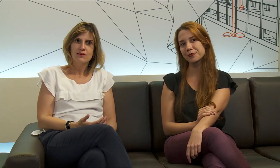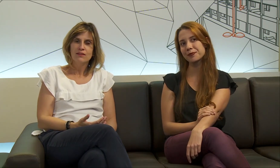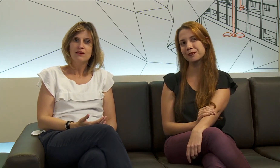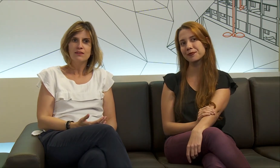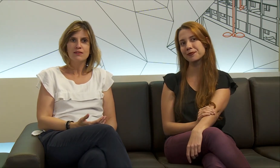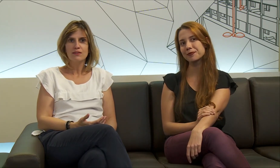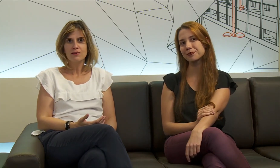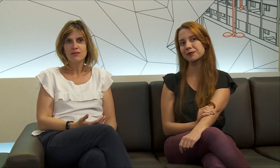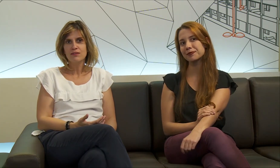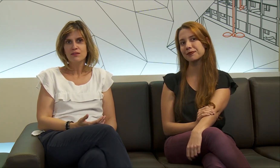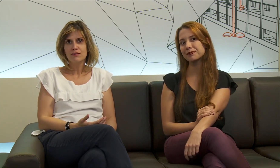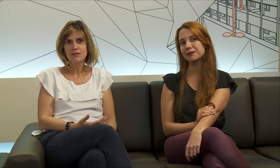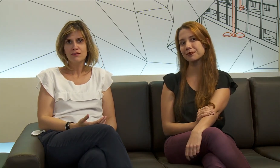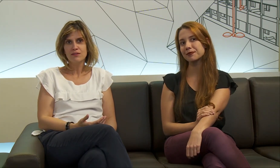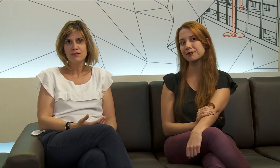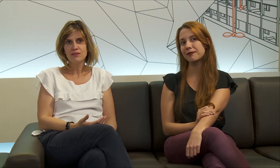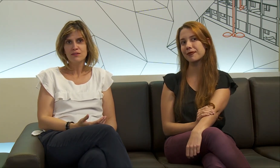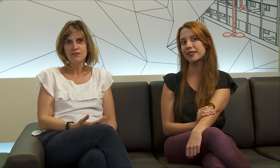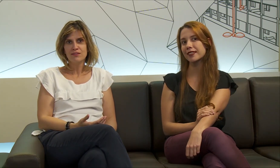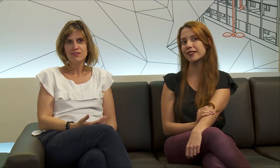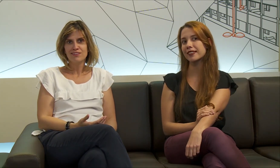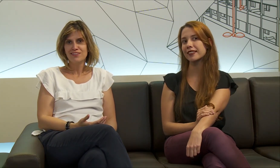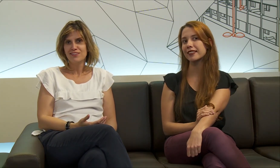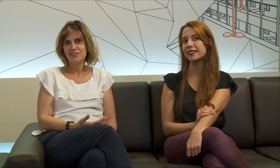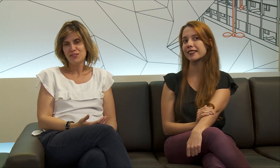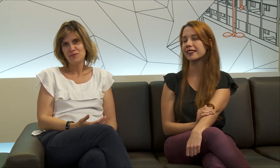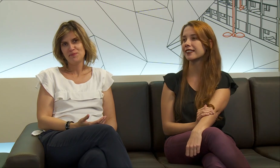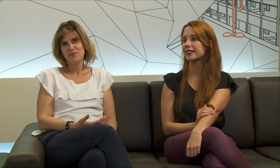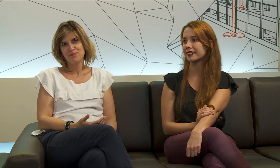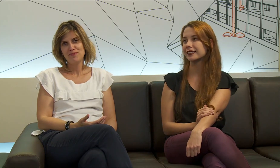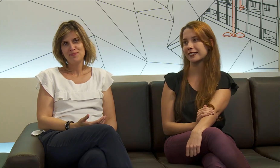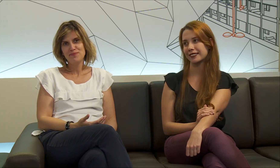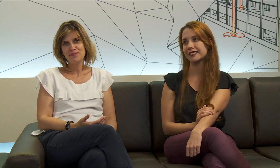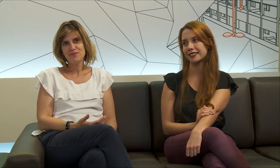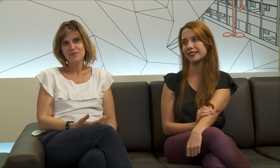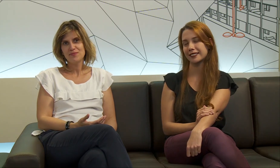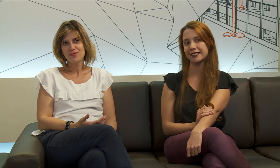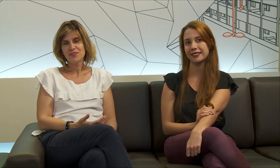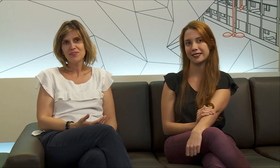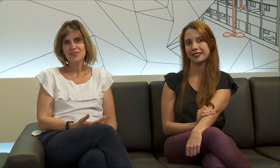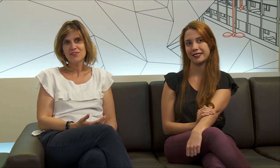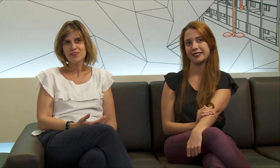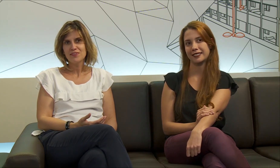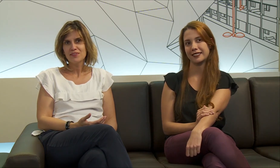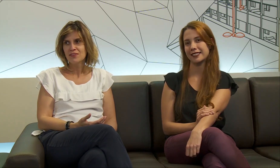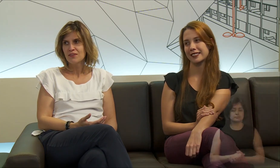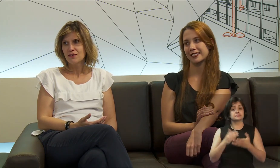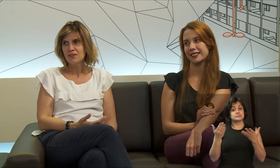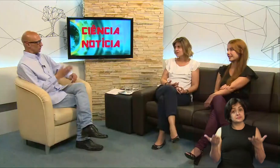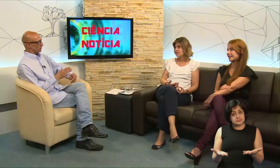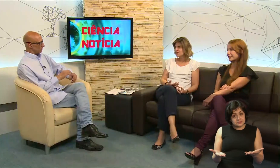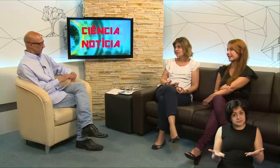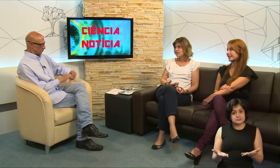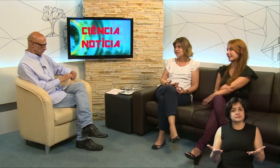que fosse possibilitado acesso a todos os surdos, né, em língua de sinais. Bom, agora eu queria falar um pouquinho